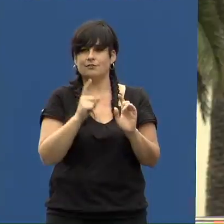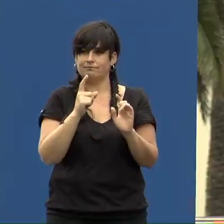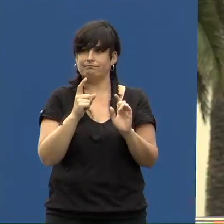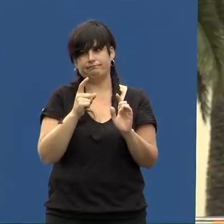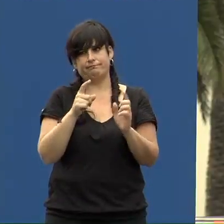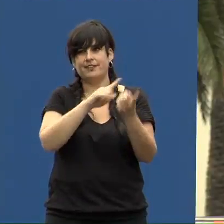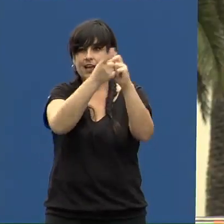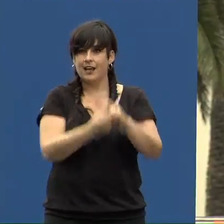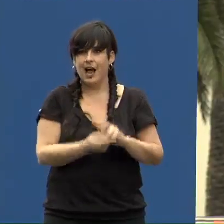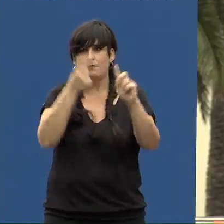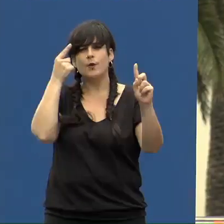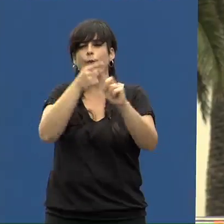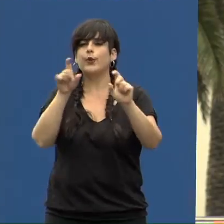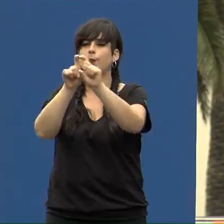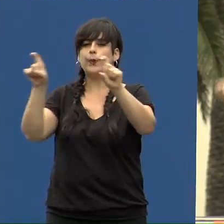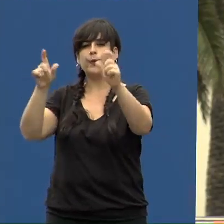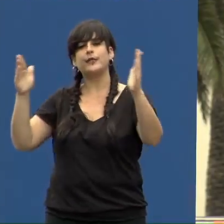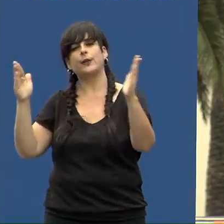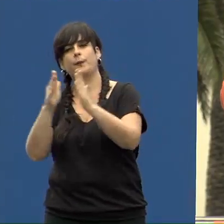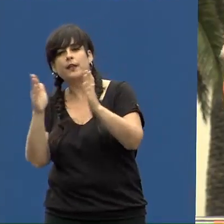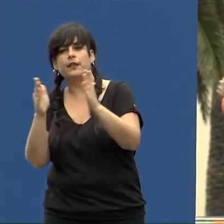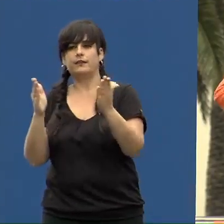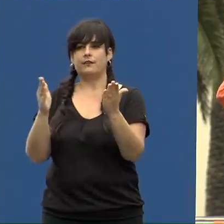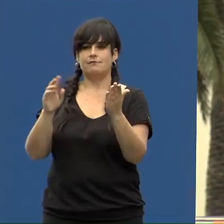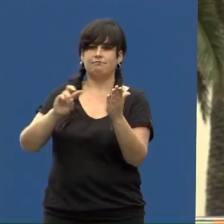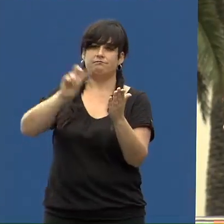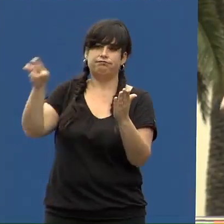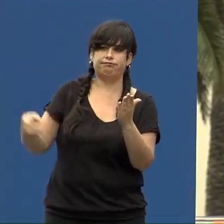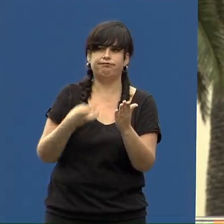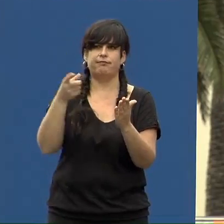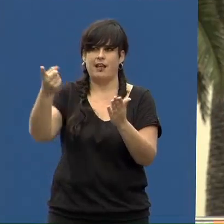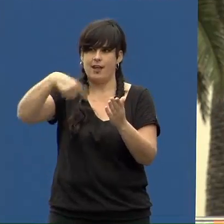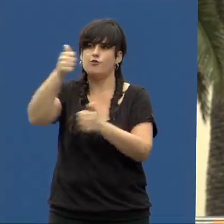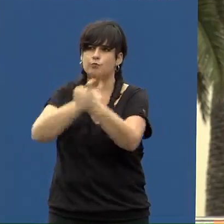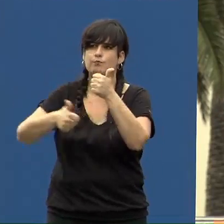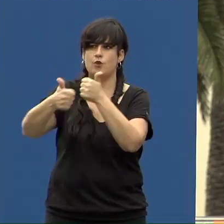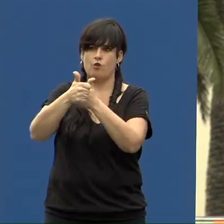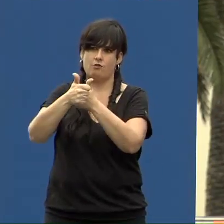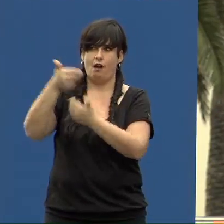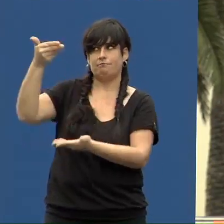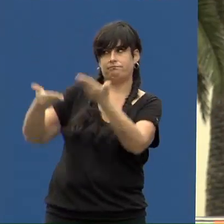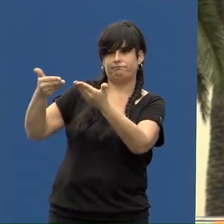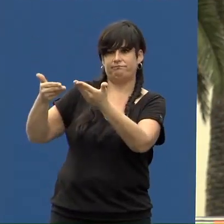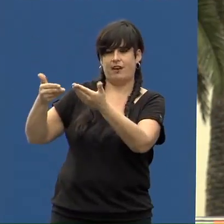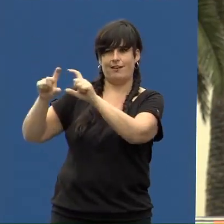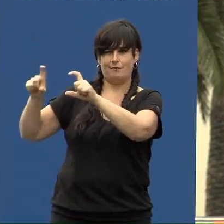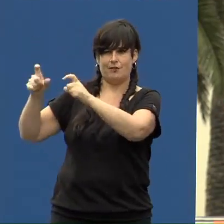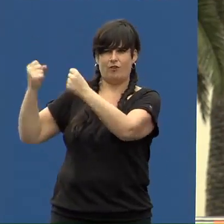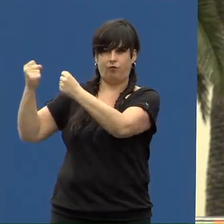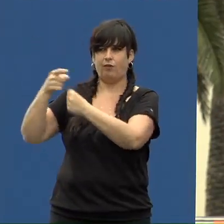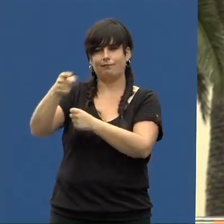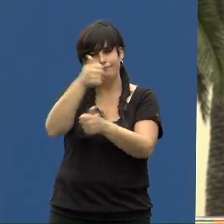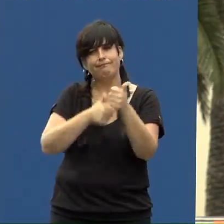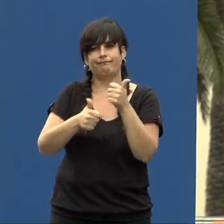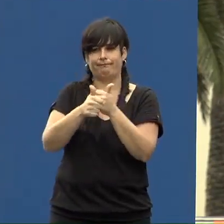empresa y que no sean siempre las mismas grandes multinacionales las que acaparen todos los contratos públicos. Estamos poniendo cláusulas para decir